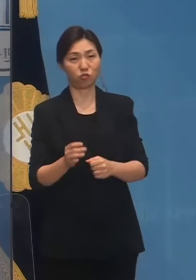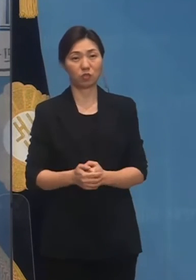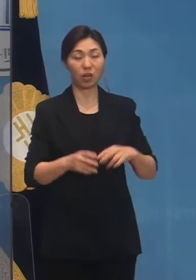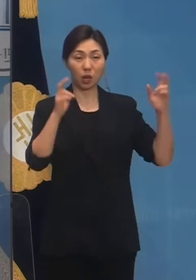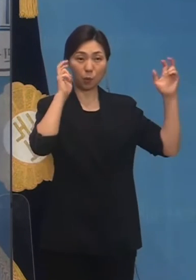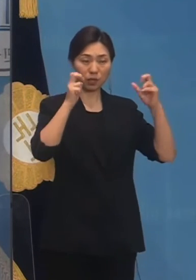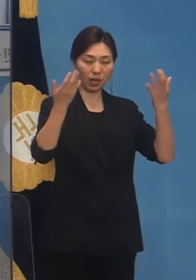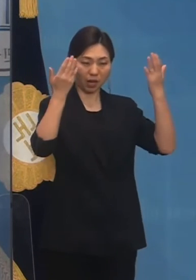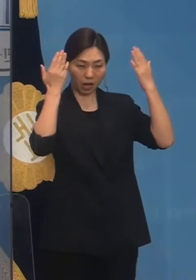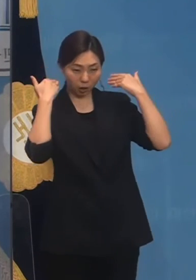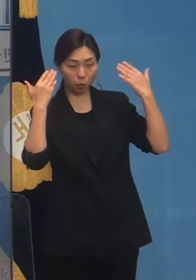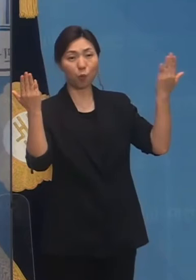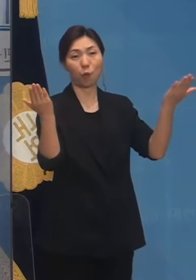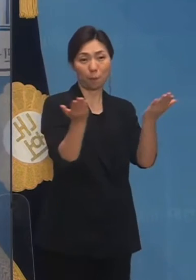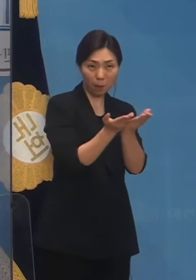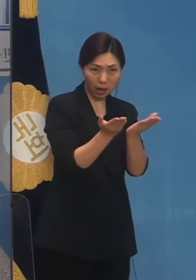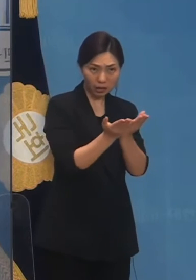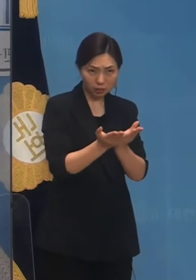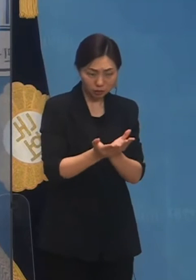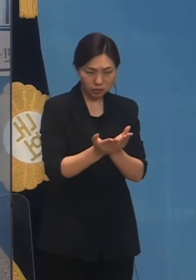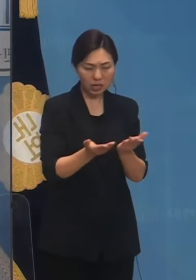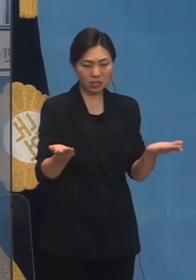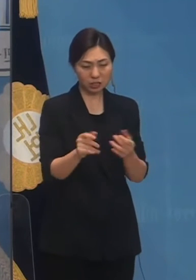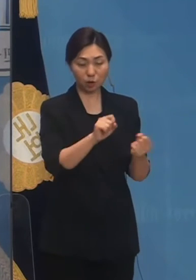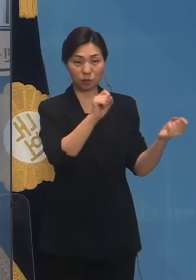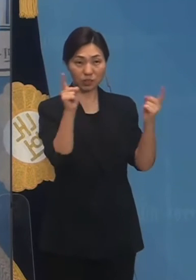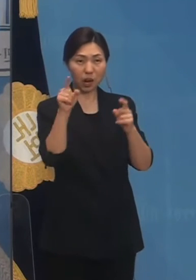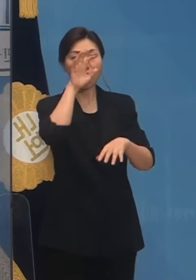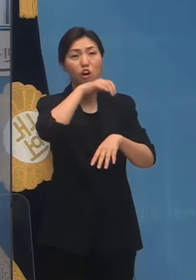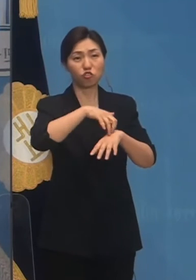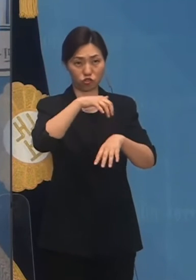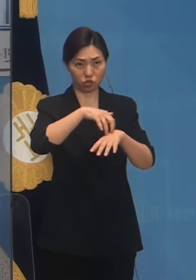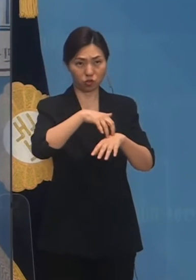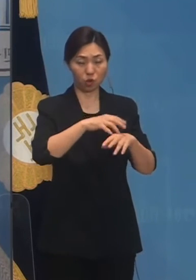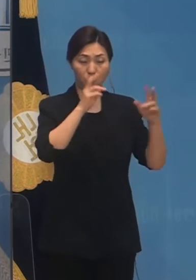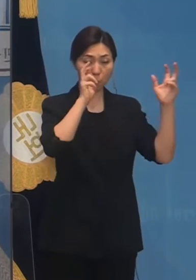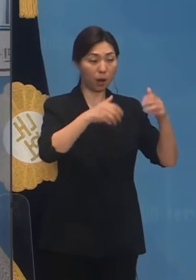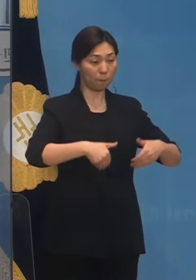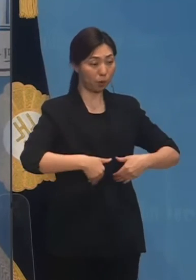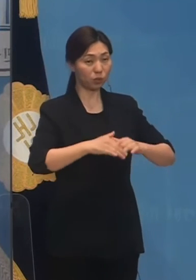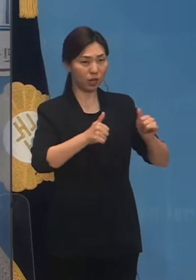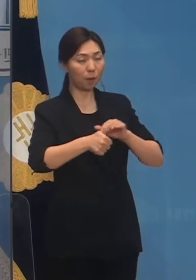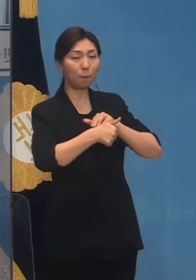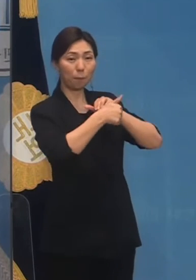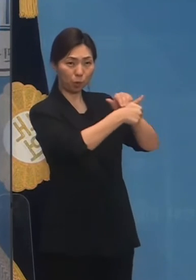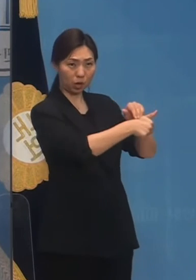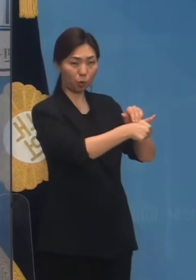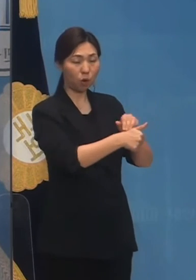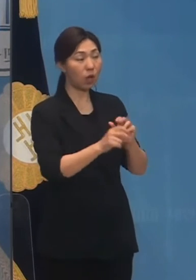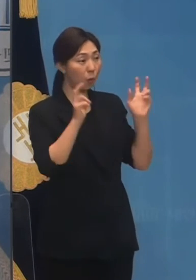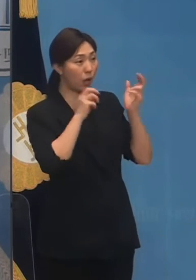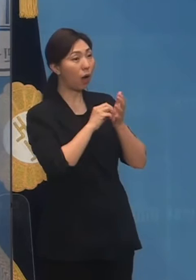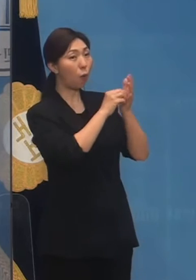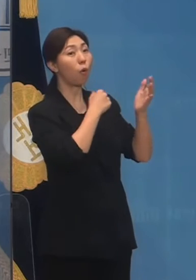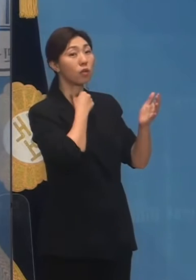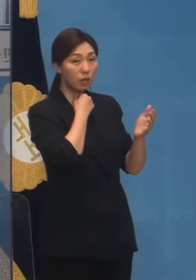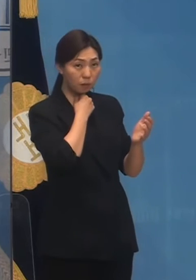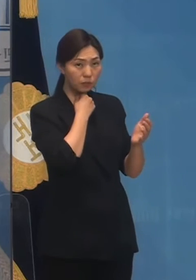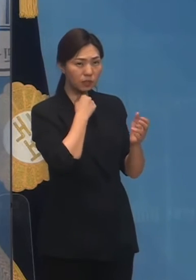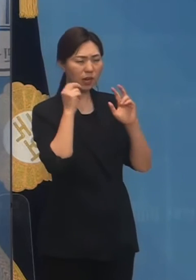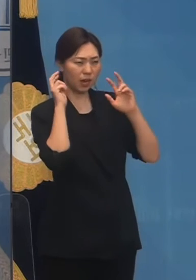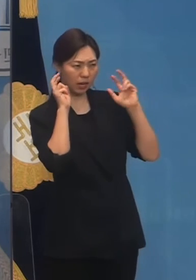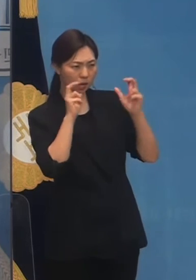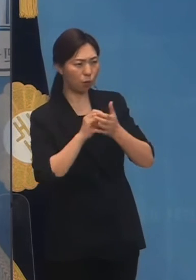함께하는 맞춤형 직업훈련 시스템을 갖춰 기업에는 필요한 인력을, 구직자에게는 지속가능한 일자리 기회를